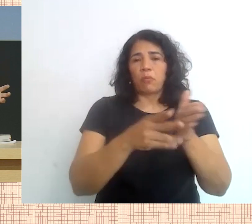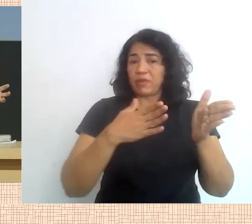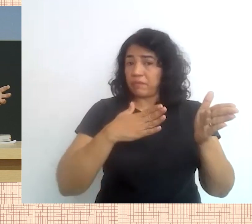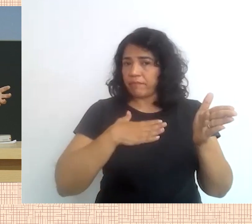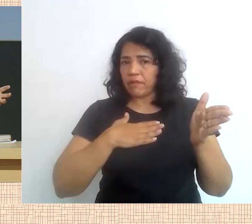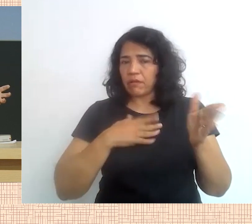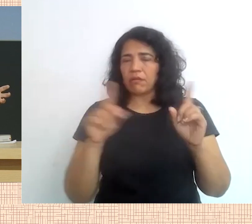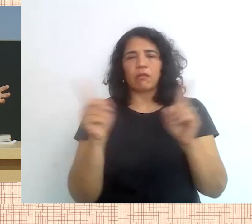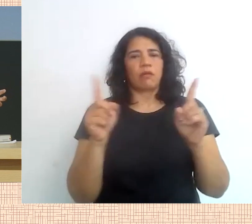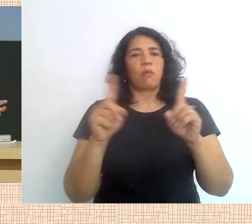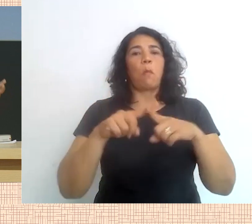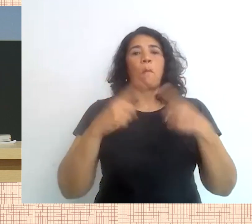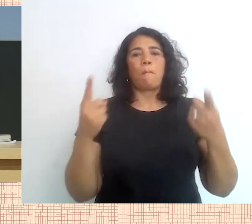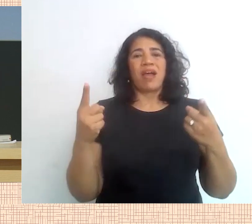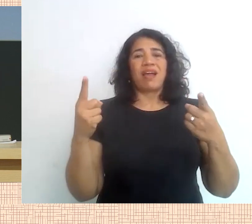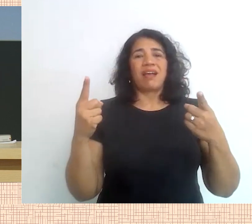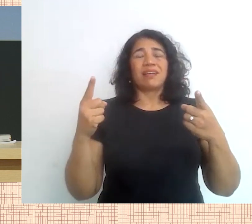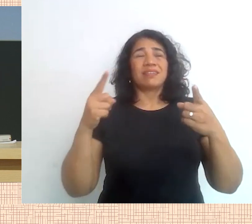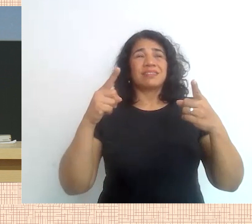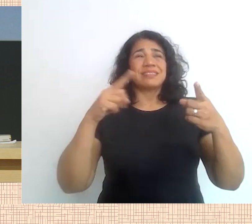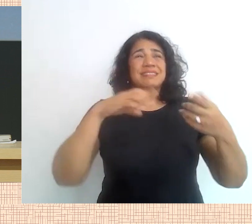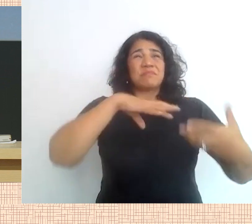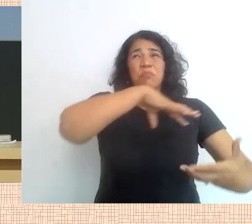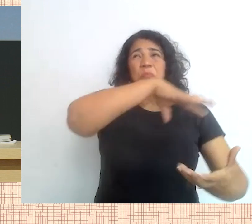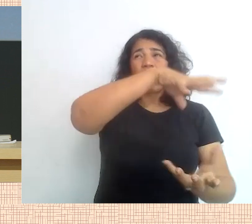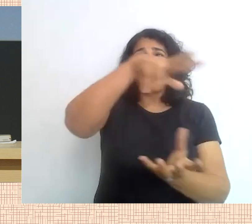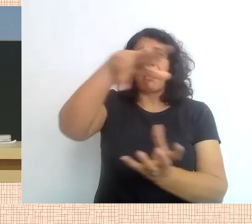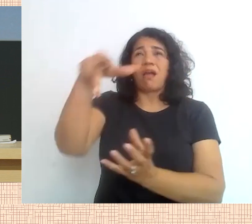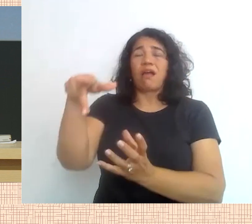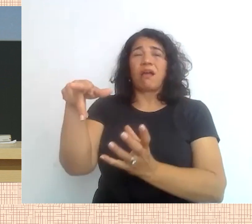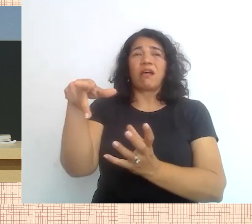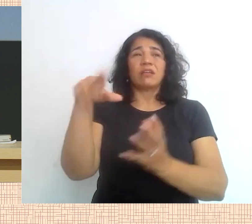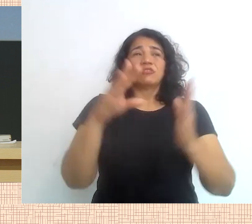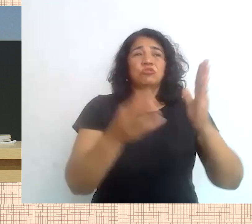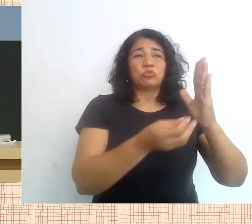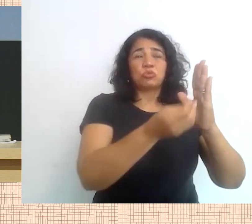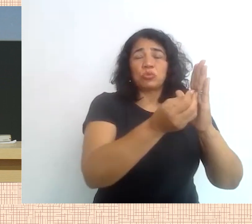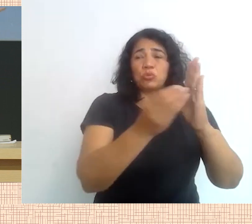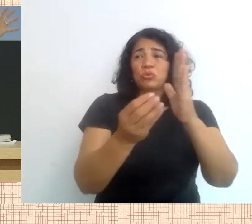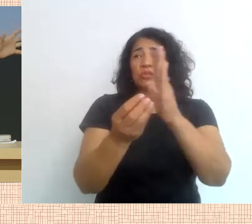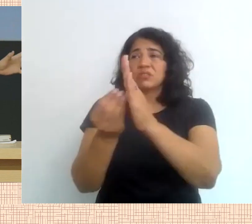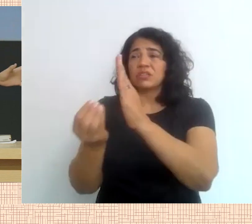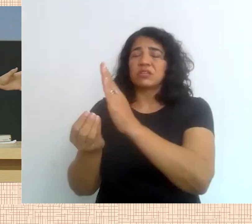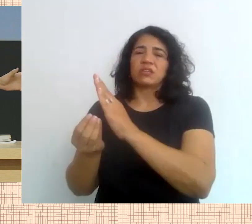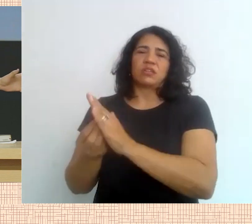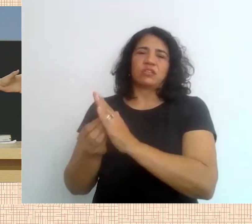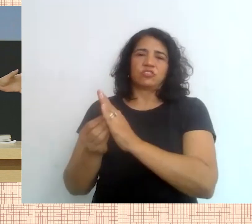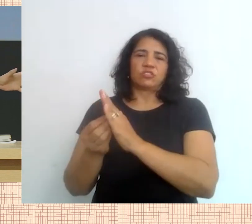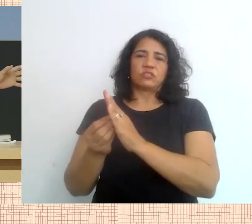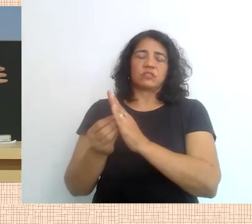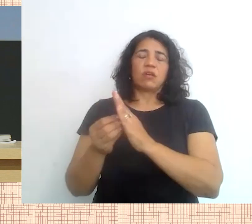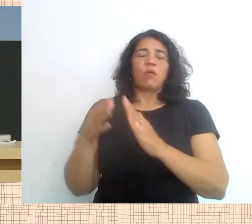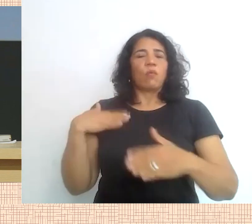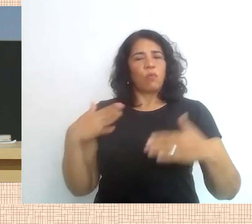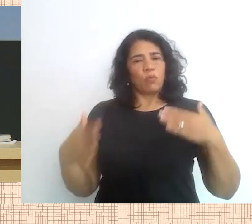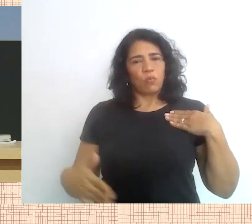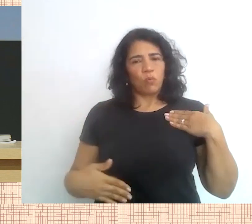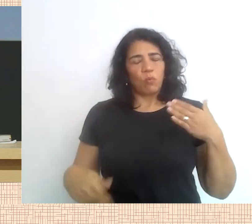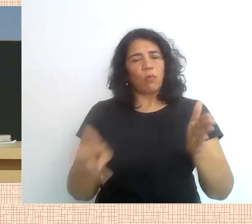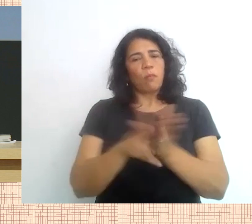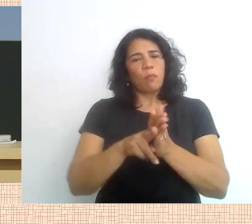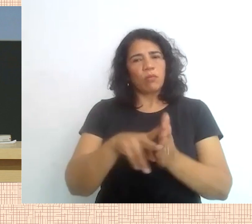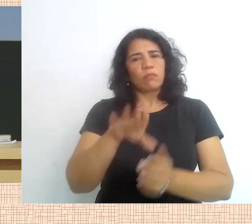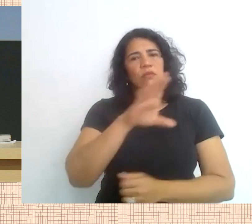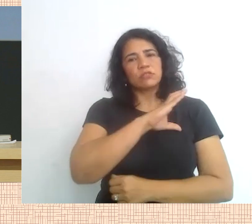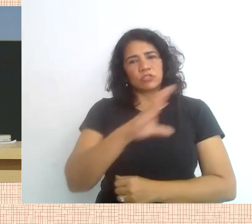Cristo. Claro que começa pela edificação da igreja local, mas a visão é o corpo de Cristo.